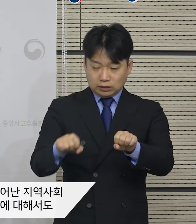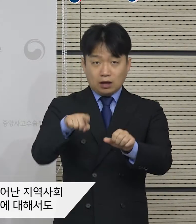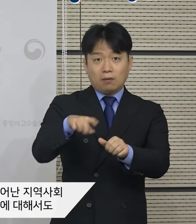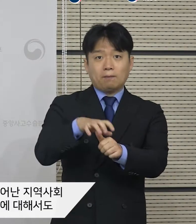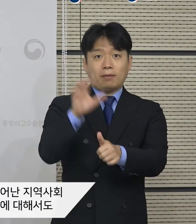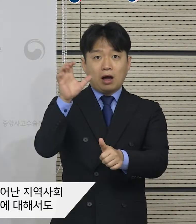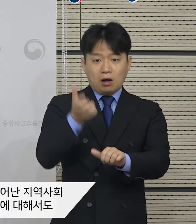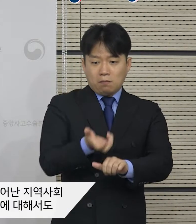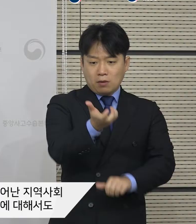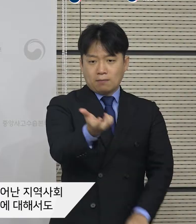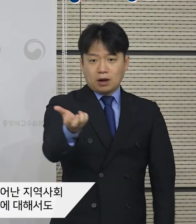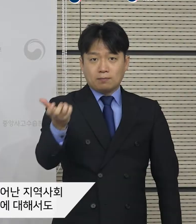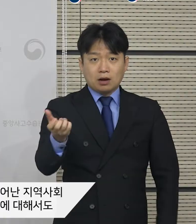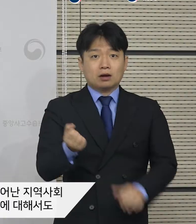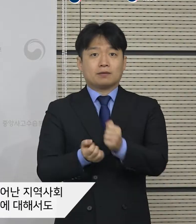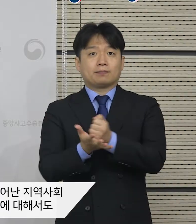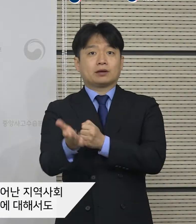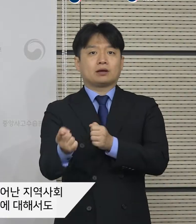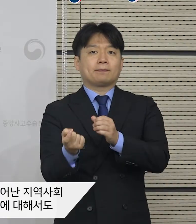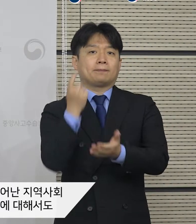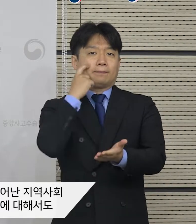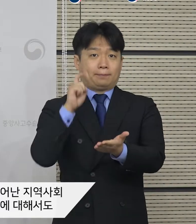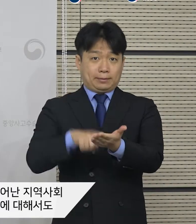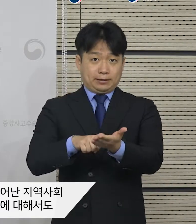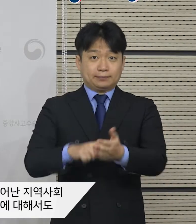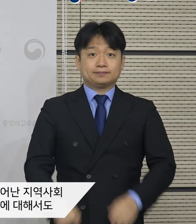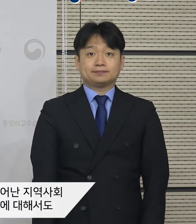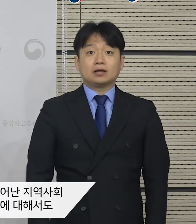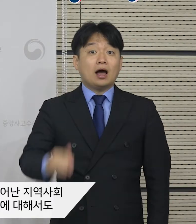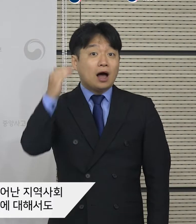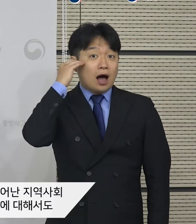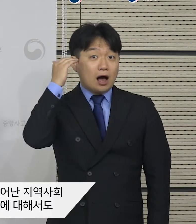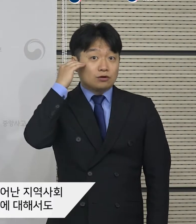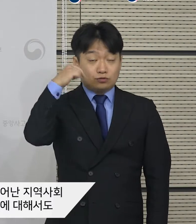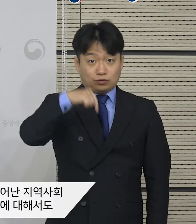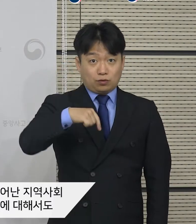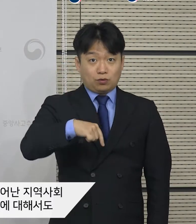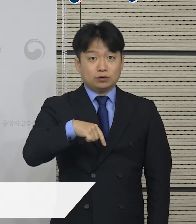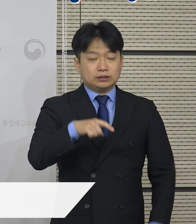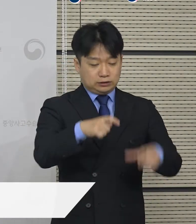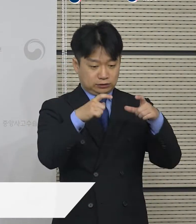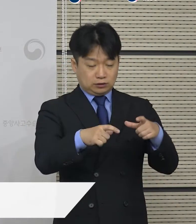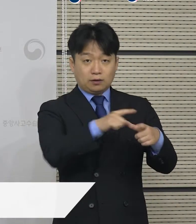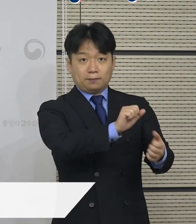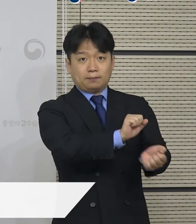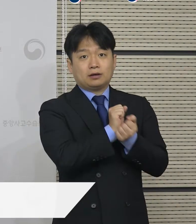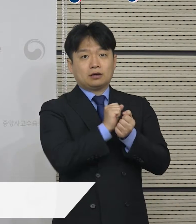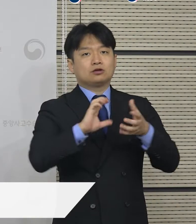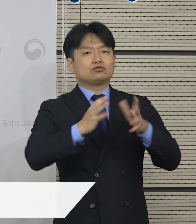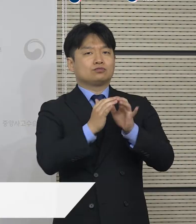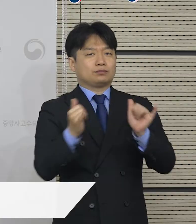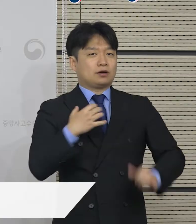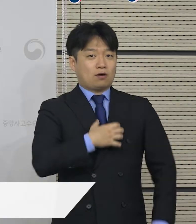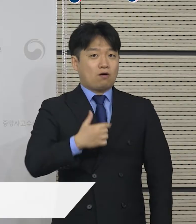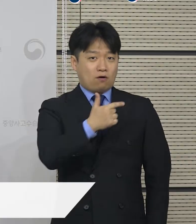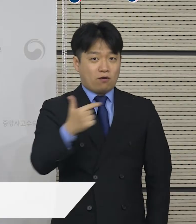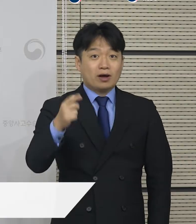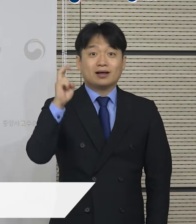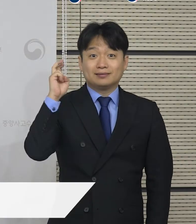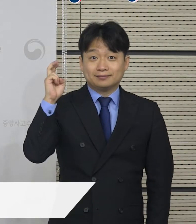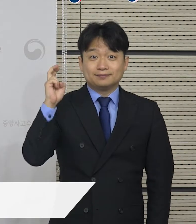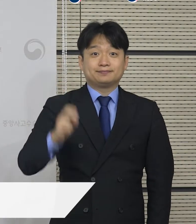벗어난 지역사회 감염 사례들이 나타나고 있어 우리나라의 지역사회 감염에 대해서도 국민들의 걱정이 많으실